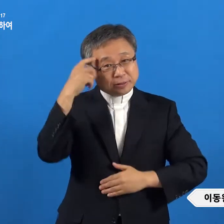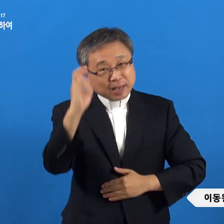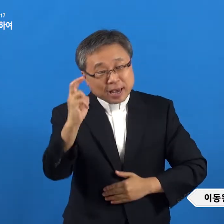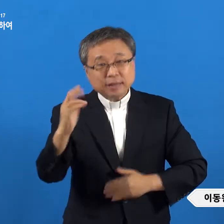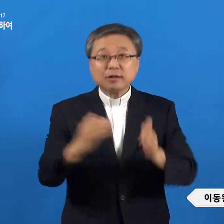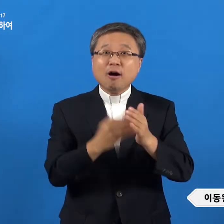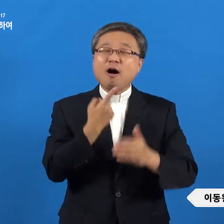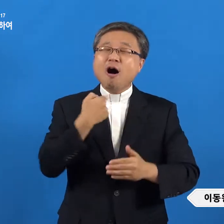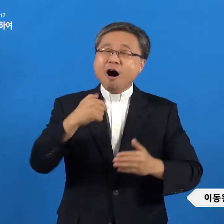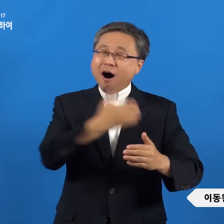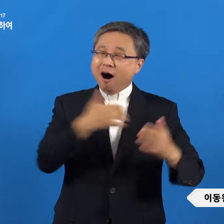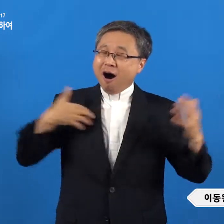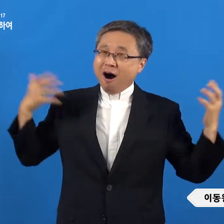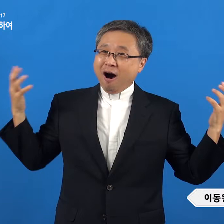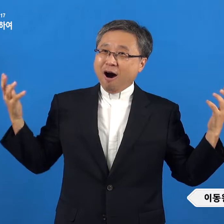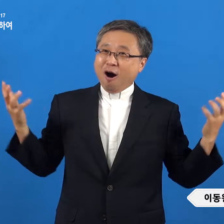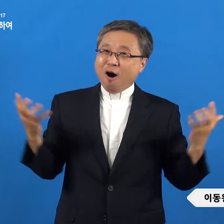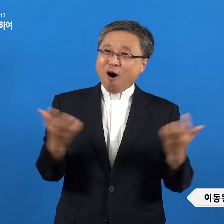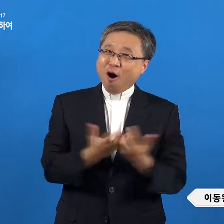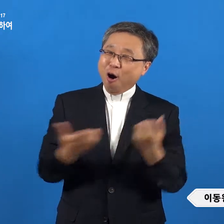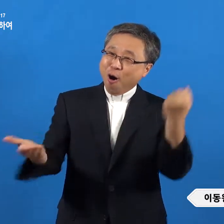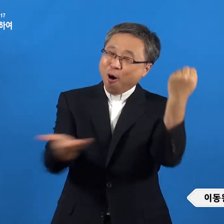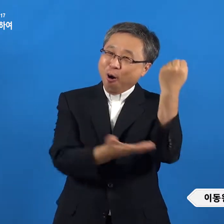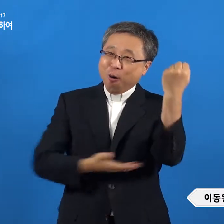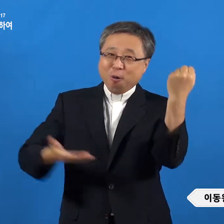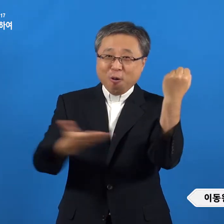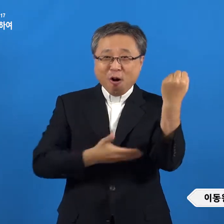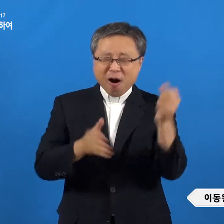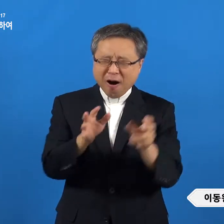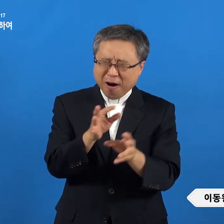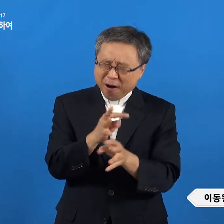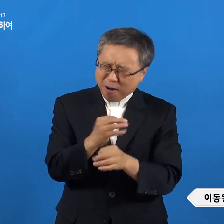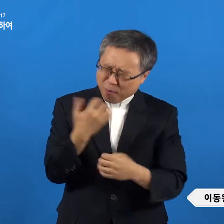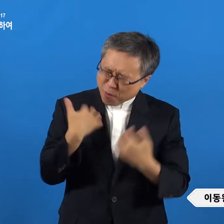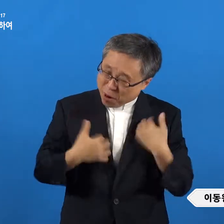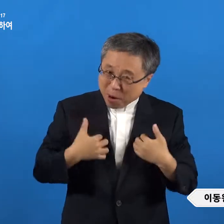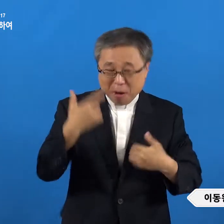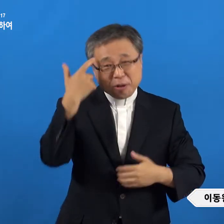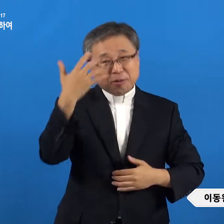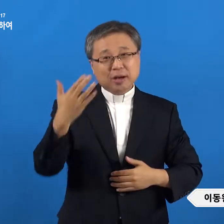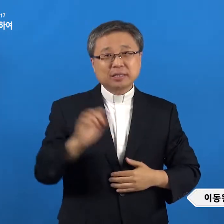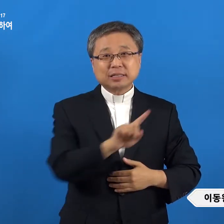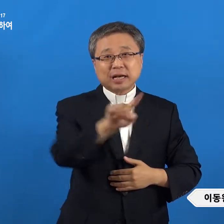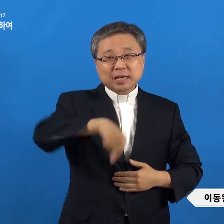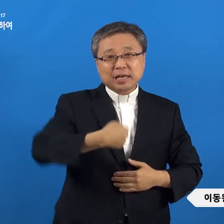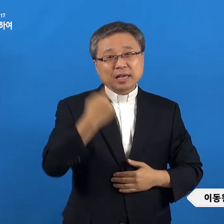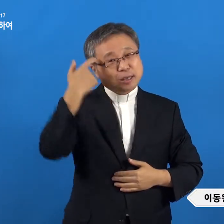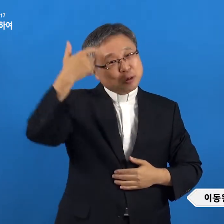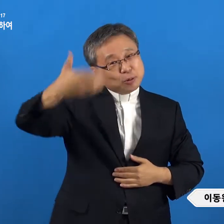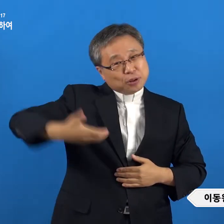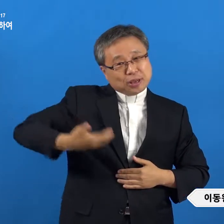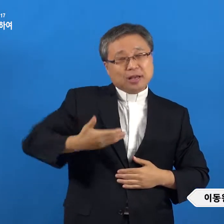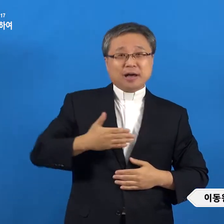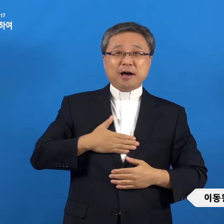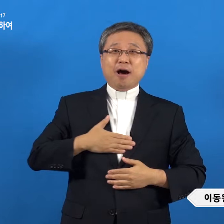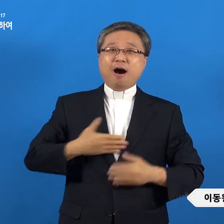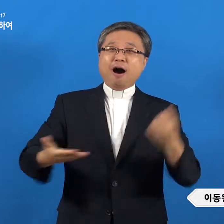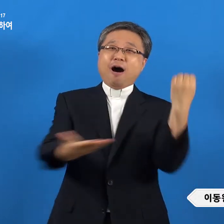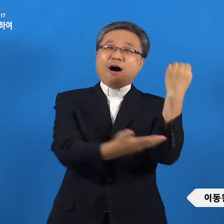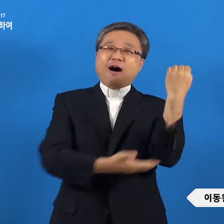풍성한 소출을 거두게 되었습니다. 얼마나 기뻤을까요? 그는 자기의 영혼을 향해서 그 소출을 거두어 놓고 이렇게